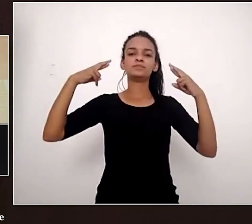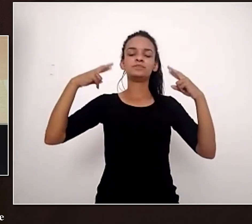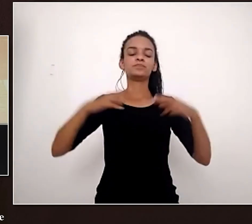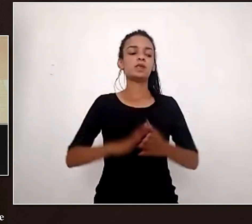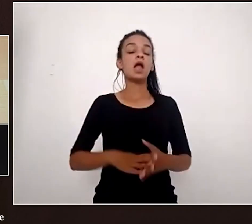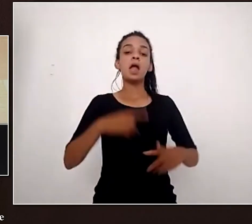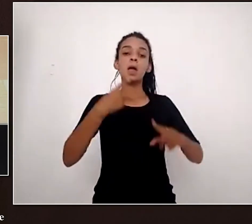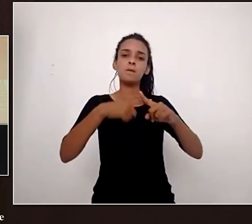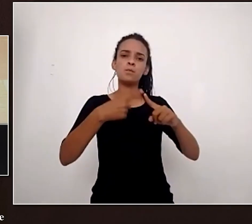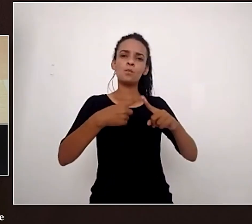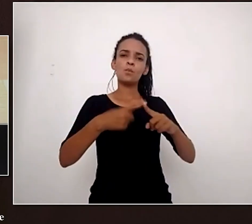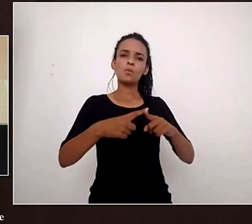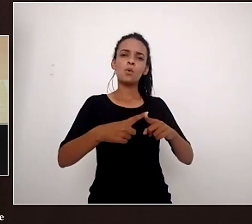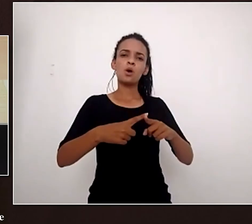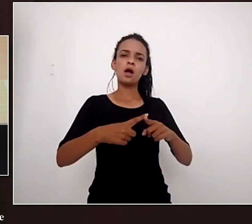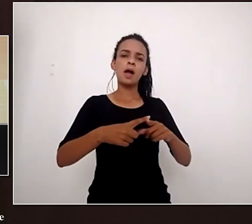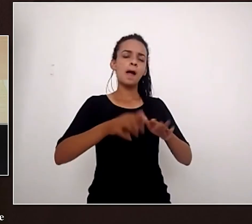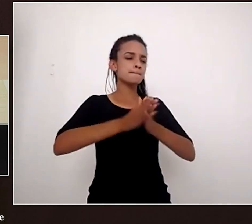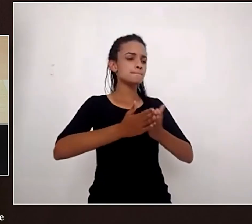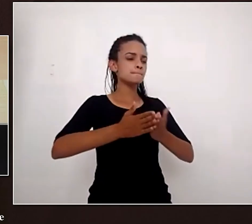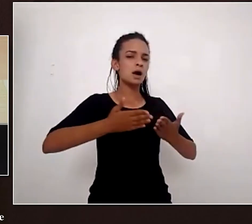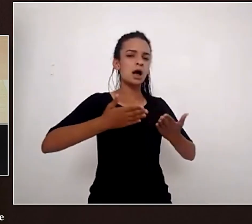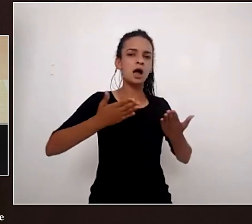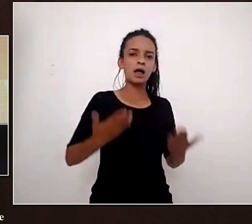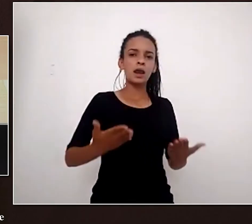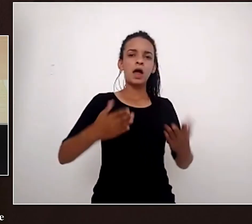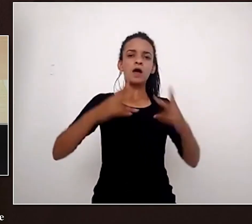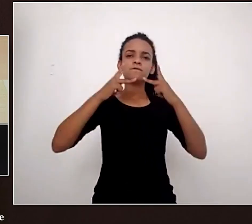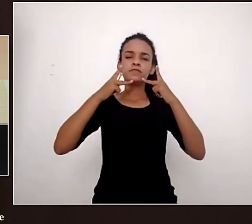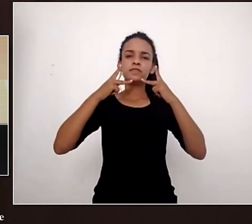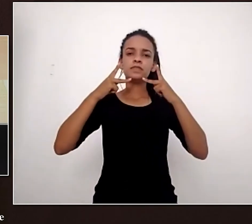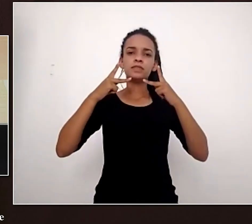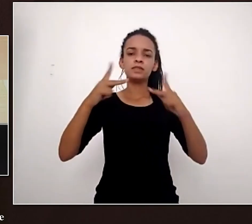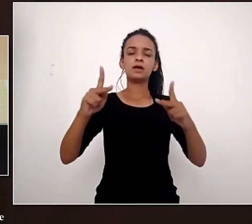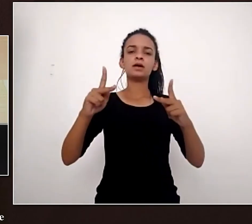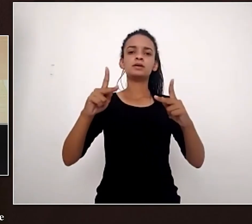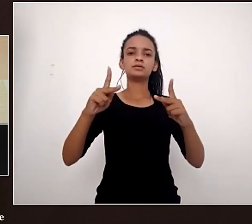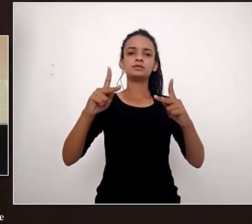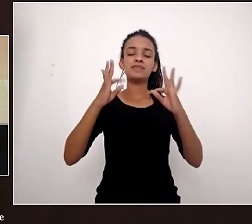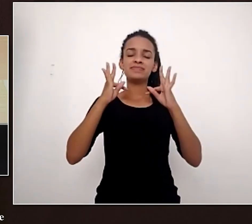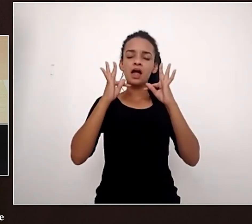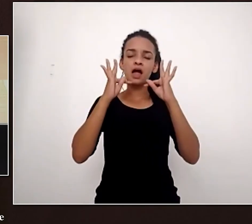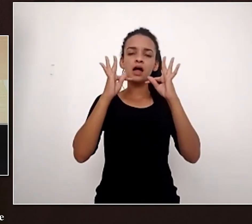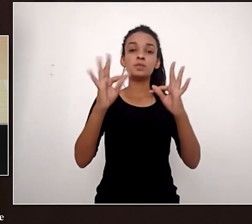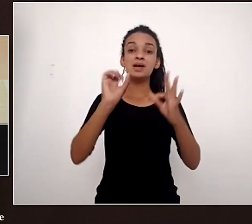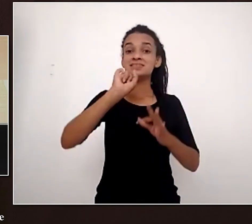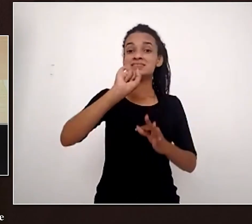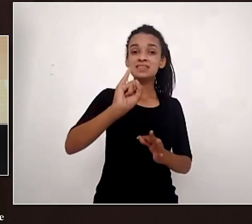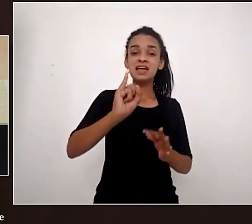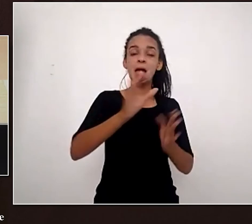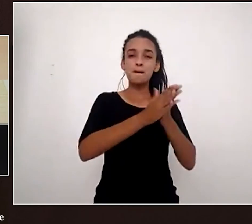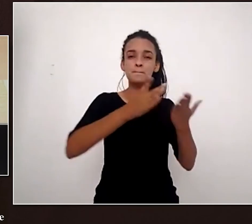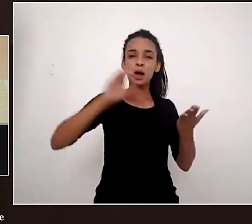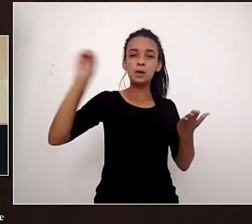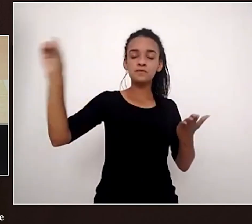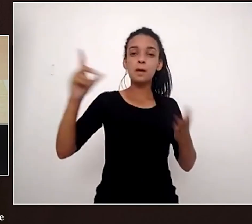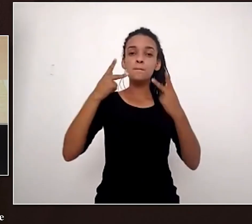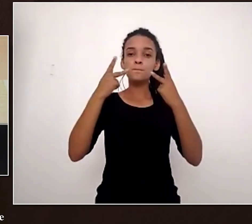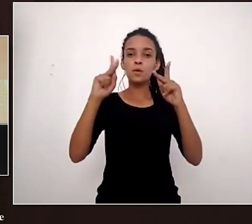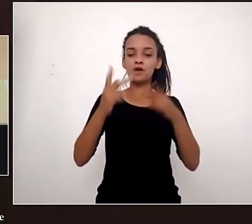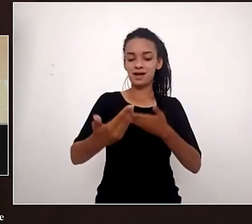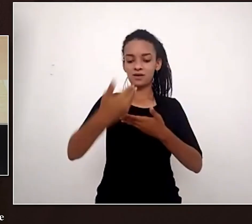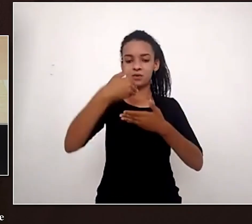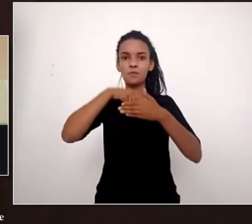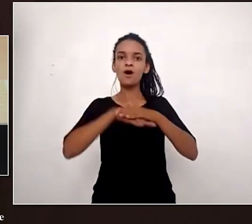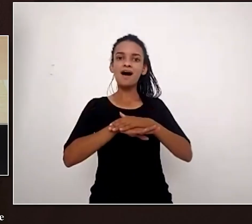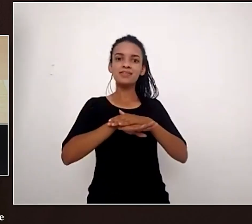deram, quer dizer, vocês guardam a palavra profética e fazem da palavra que Deus nos dá a sua realidade. É